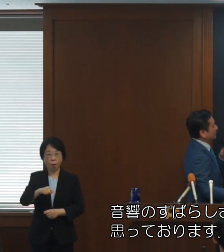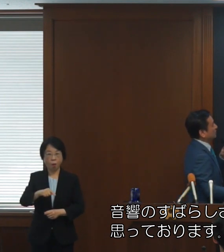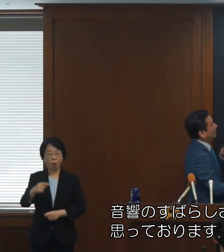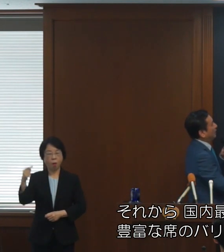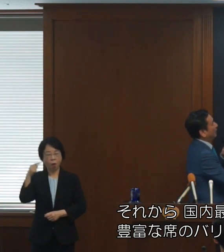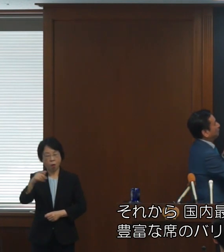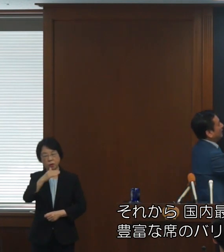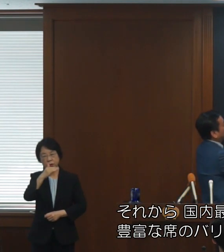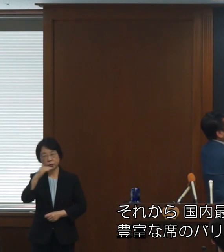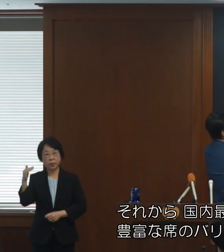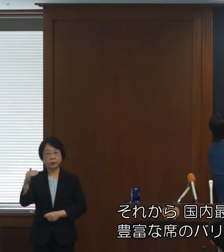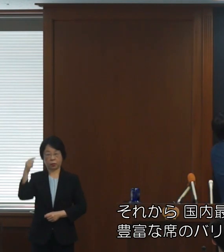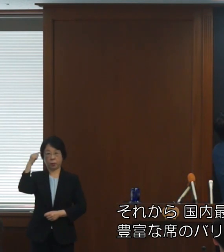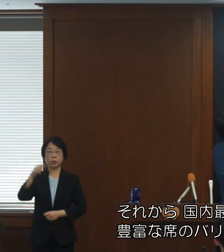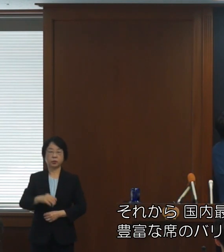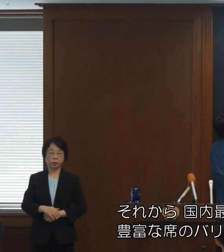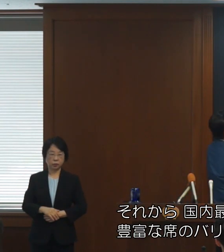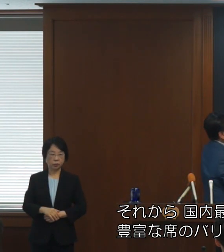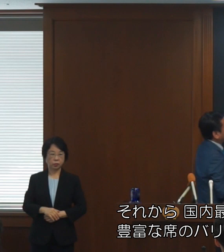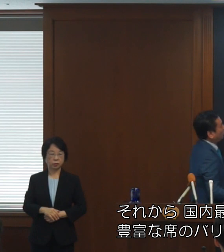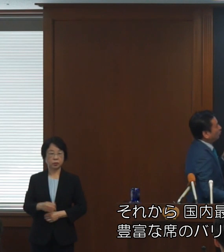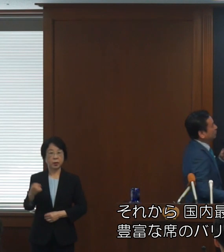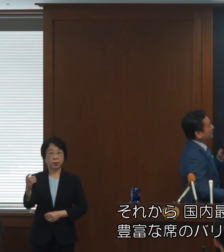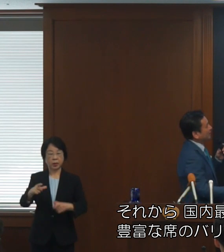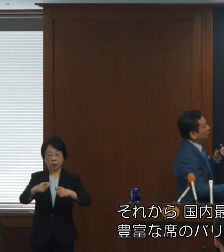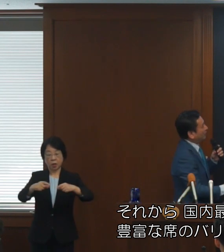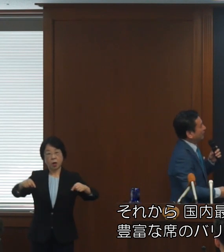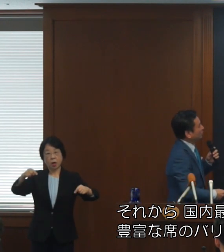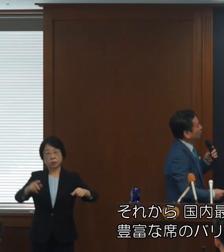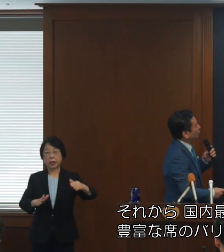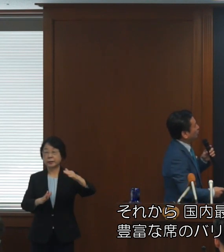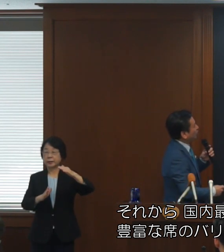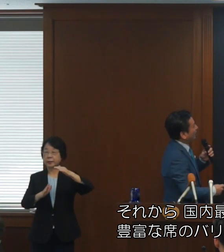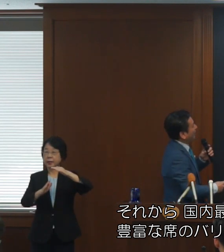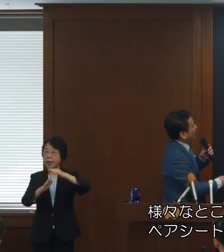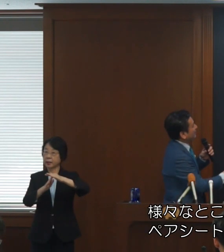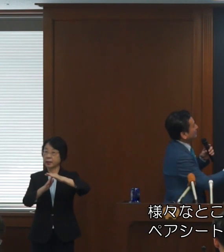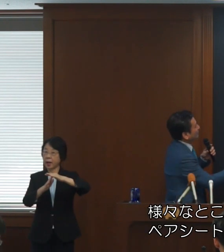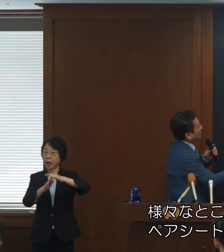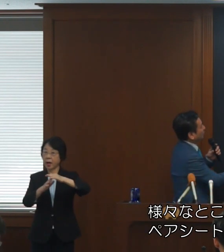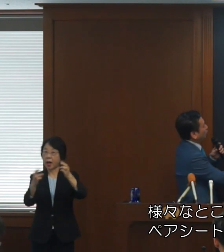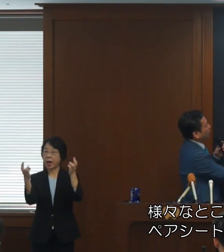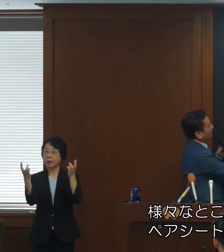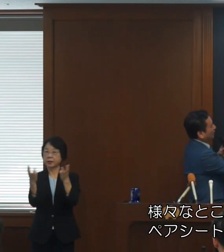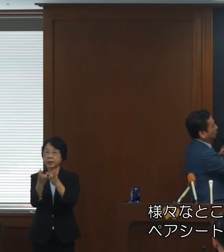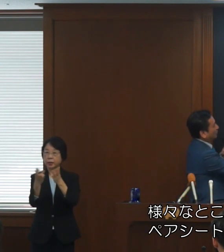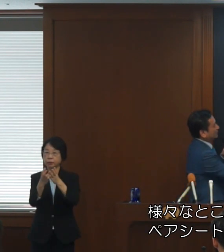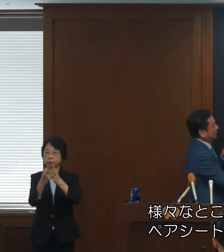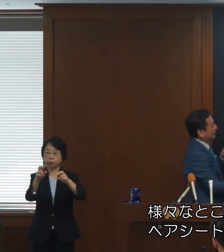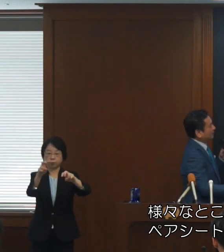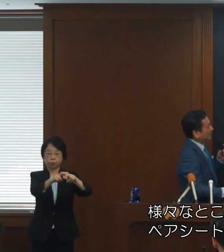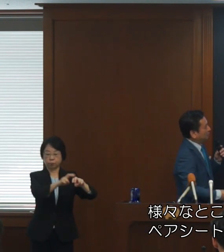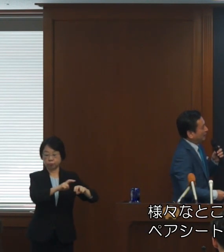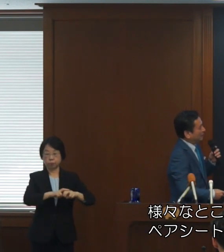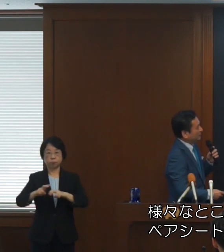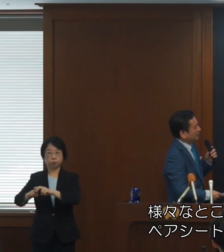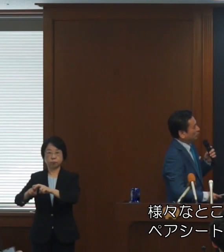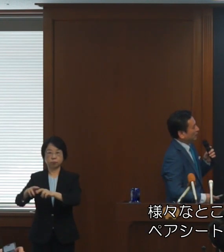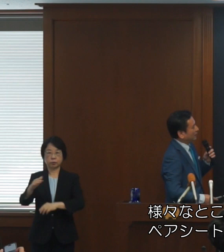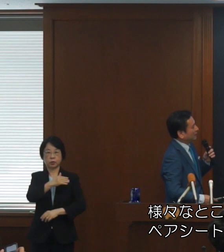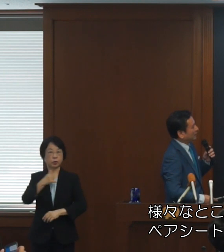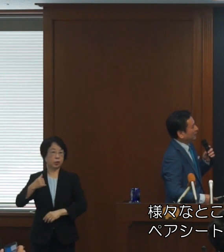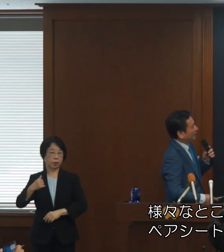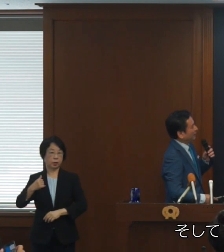思っしておりますそれから国内最多の豊富な席のバリエーションということで様々なところに抜擢があったり